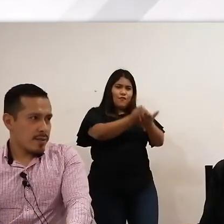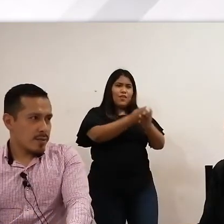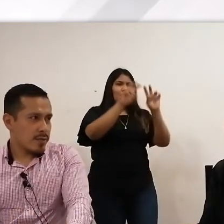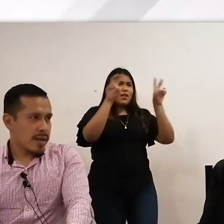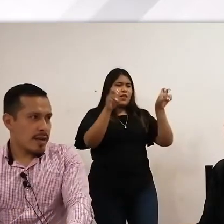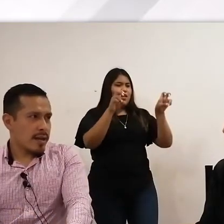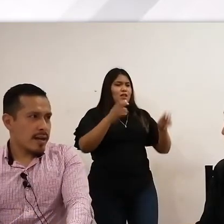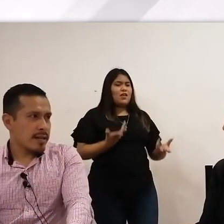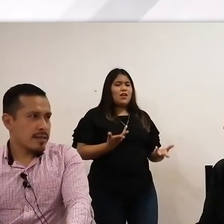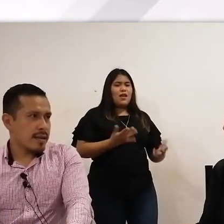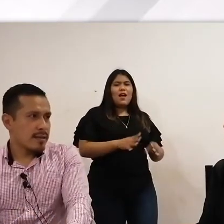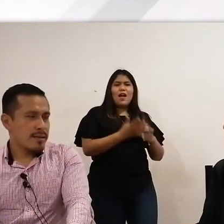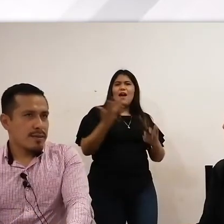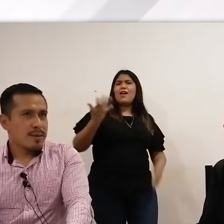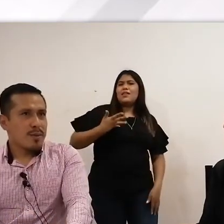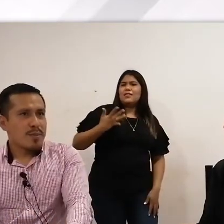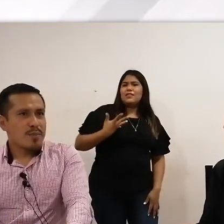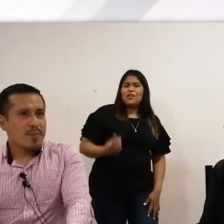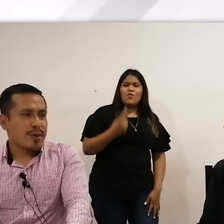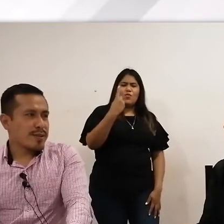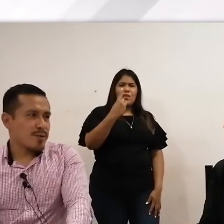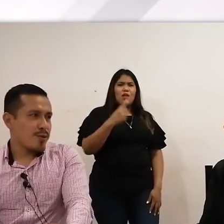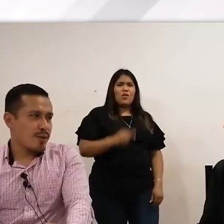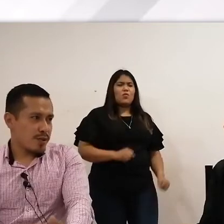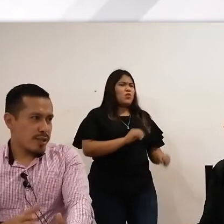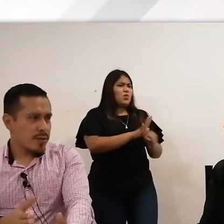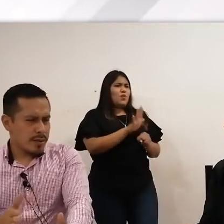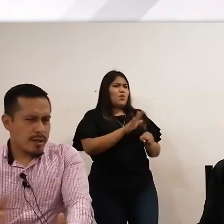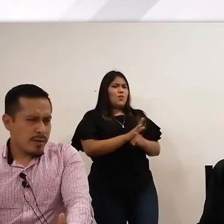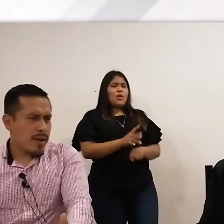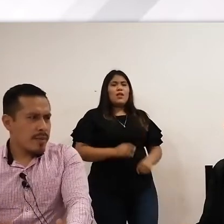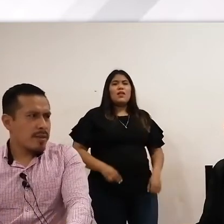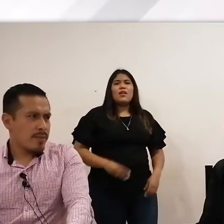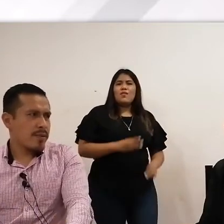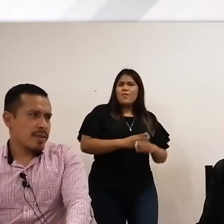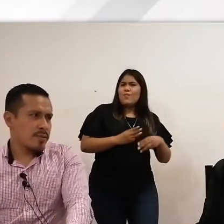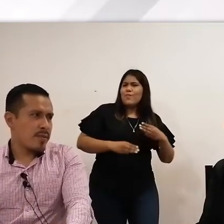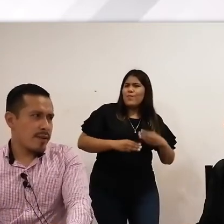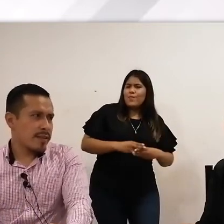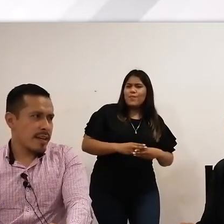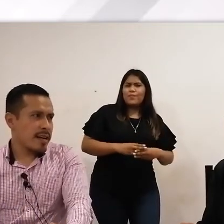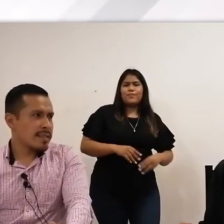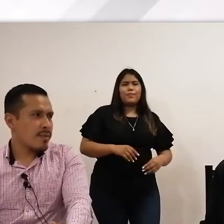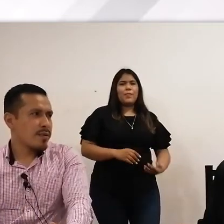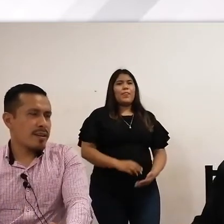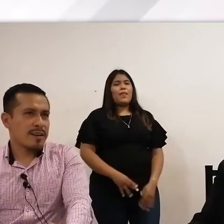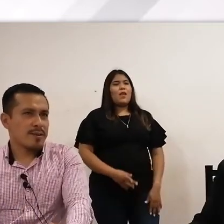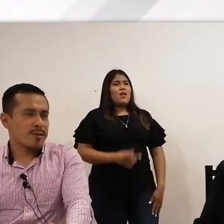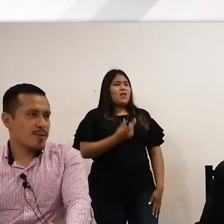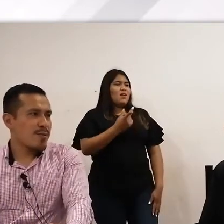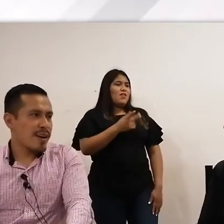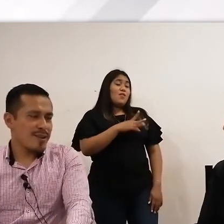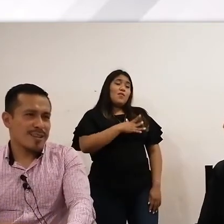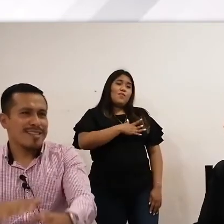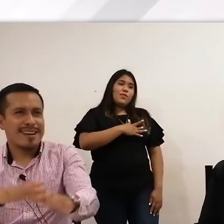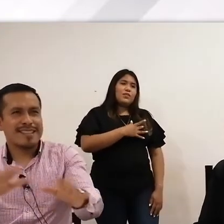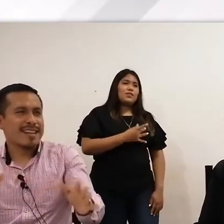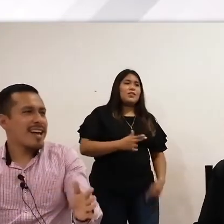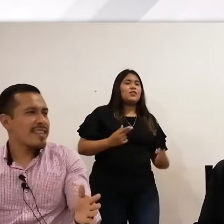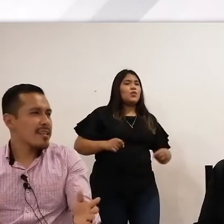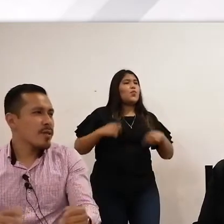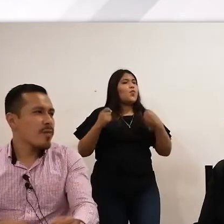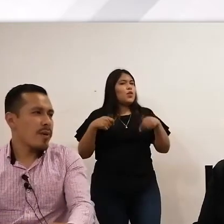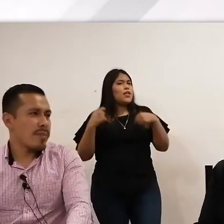material que ellos tuvieran en casa. Pues hubo los chicos que normalmente ponen su ofrenda en casa porque la acostumbran, los